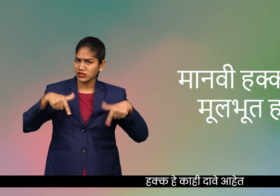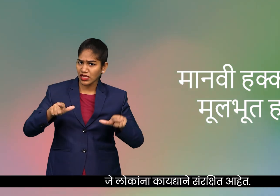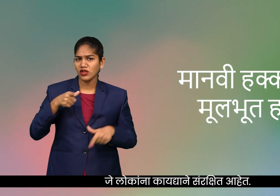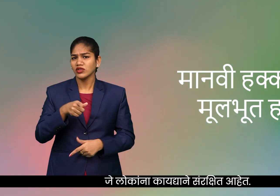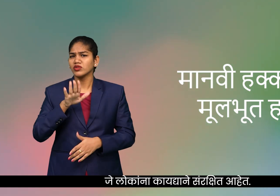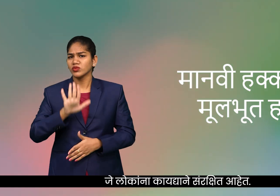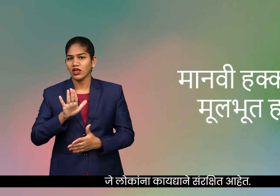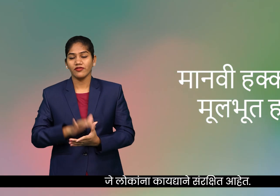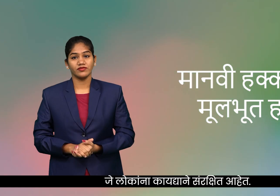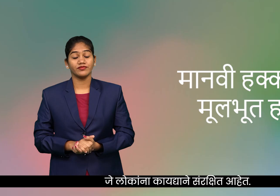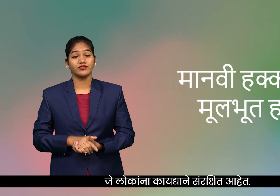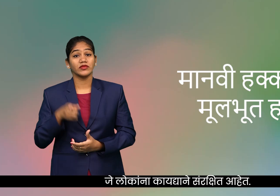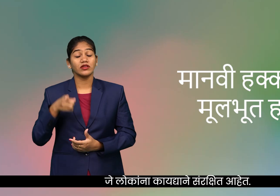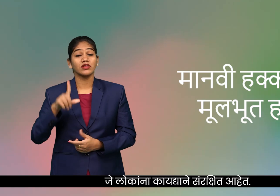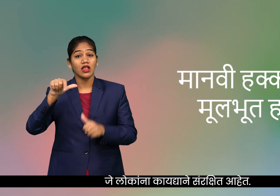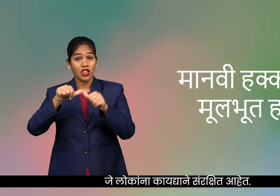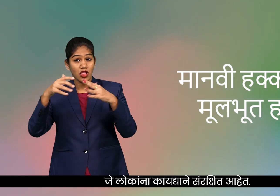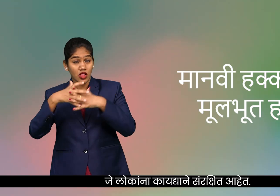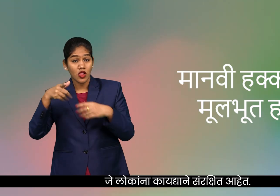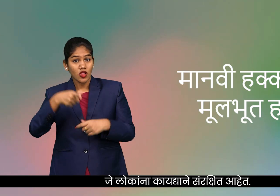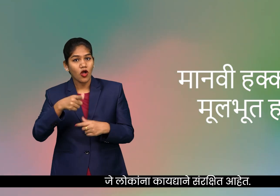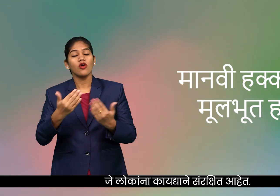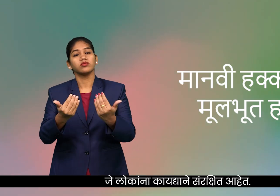जे लोकांना कायदेपण संरक्षित आहेत.